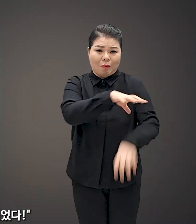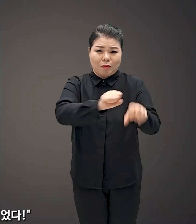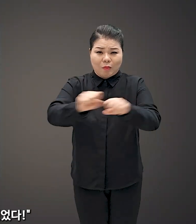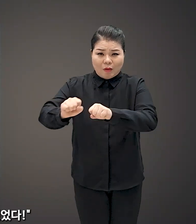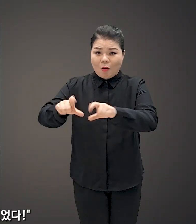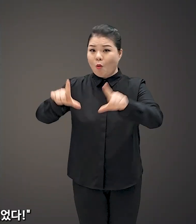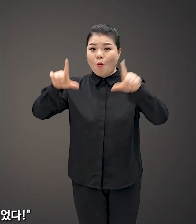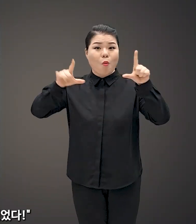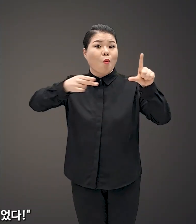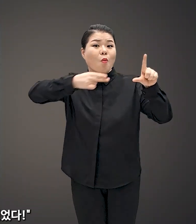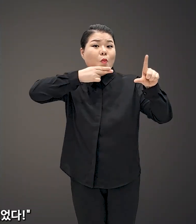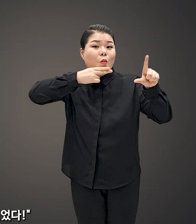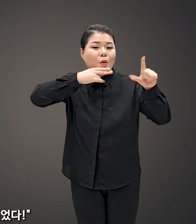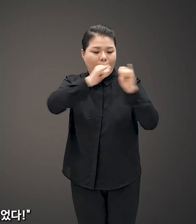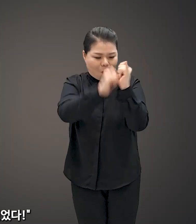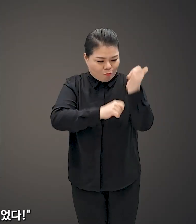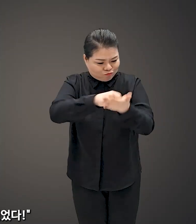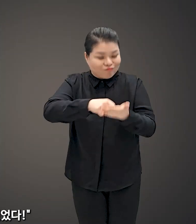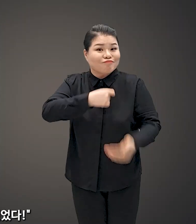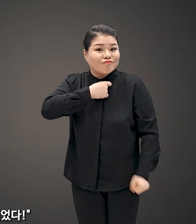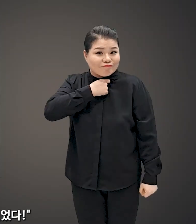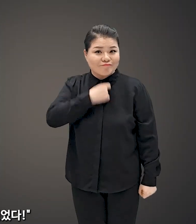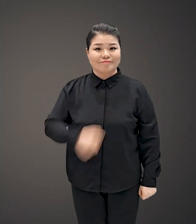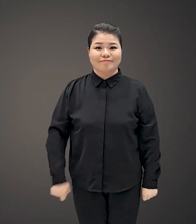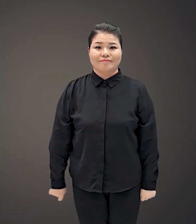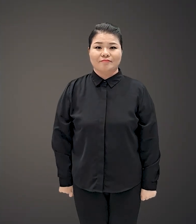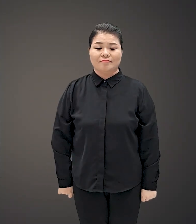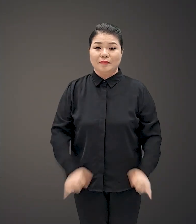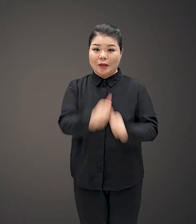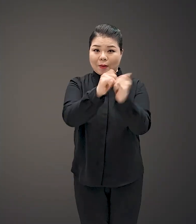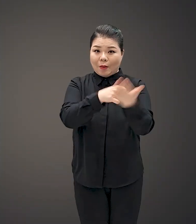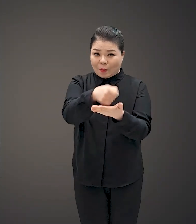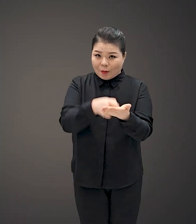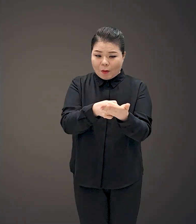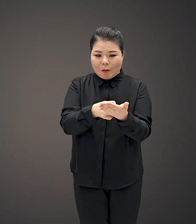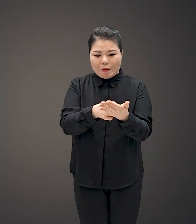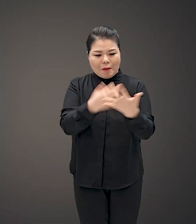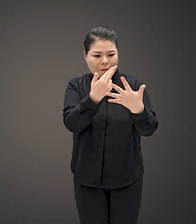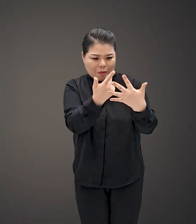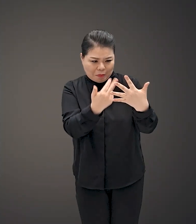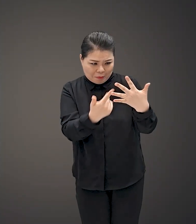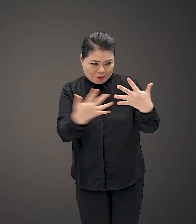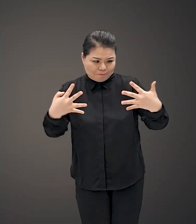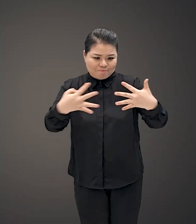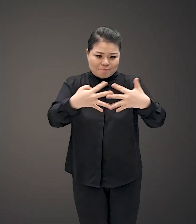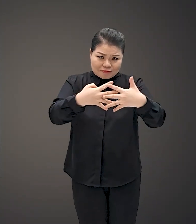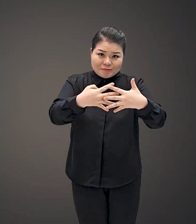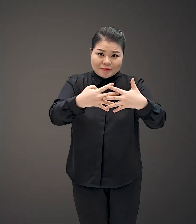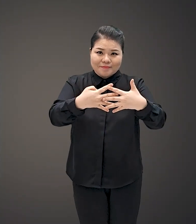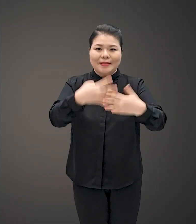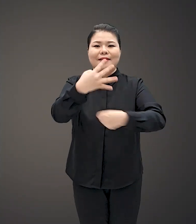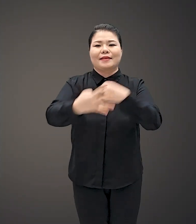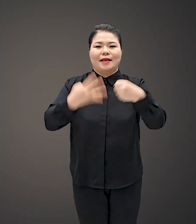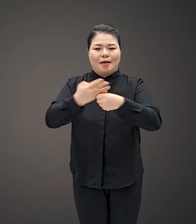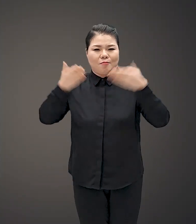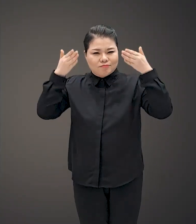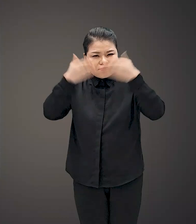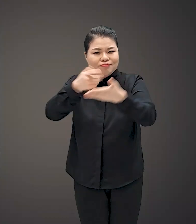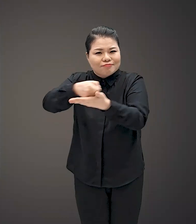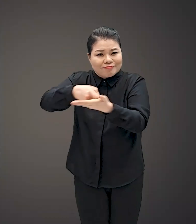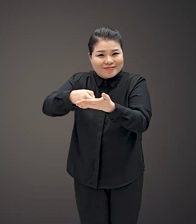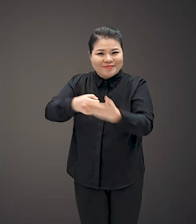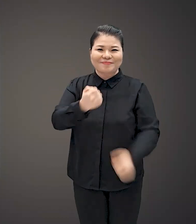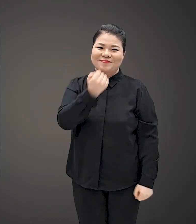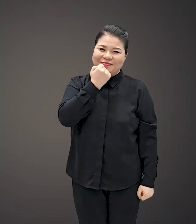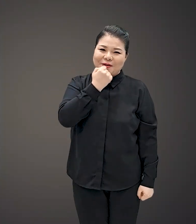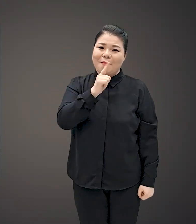왕후장상과 영웅호걸이 나오지 않는 역사소설을 쓰고 싶었다. 역사적 기록의 빈틈을 채운 4년의 집념. 해학과 입담의